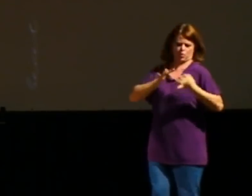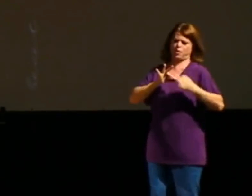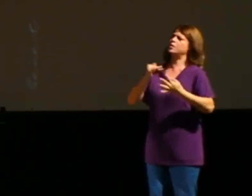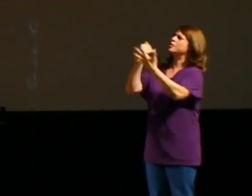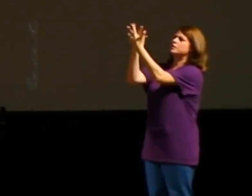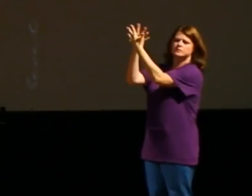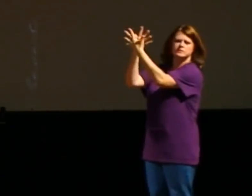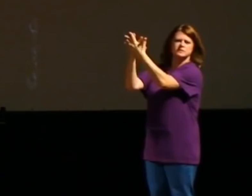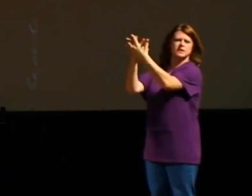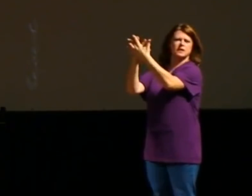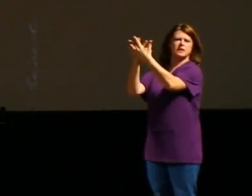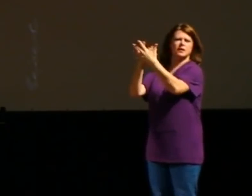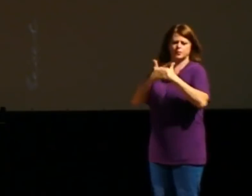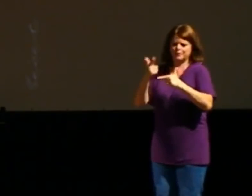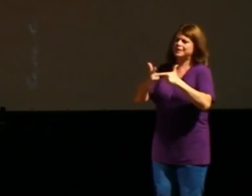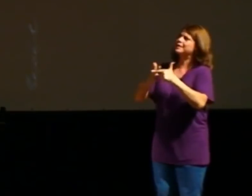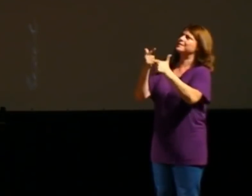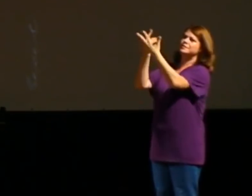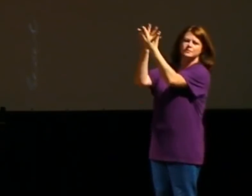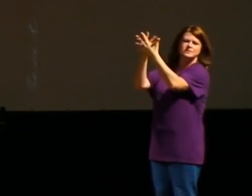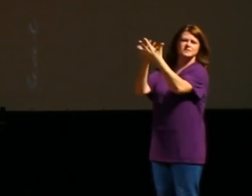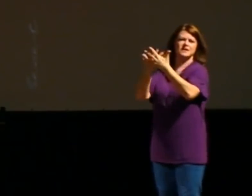medos? Porque nós ficamos com vergonha.